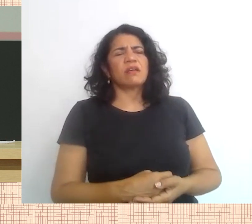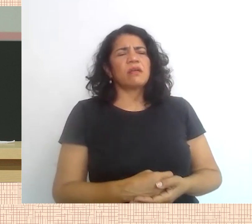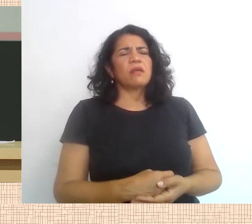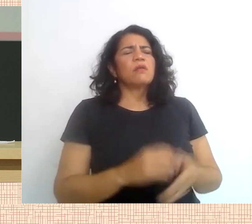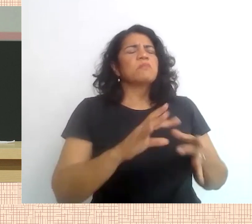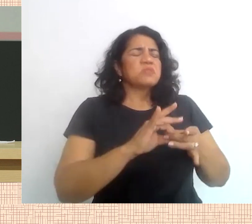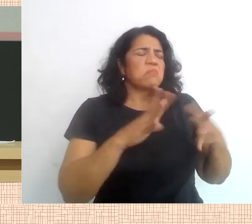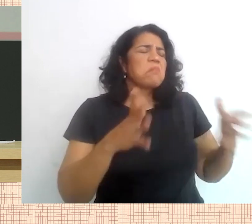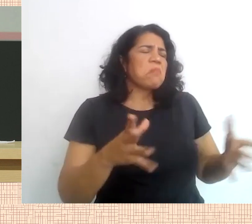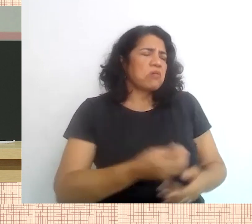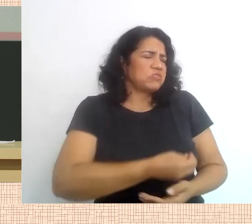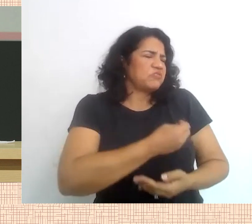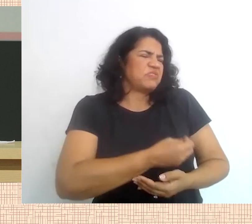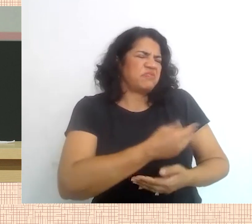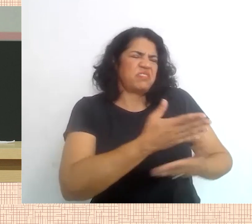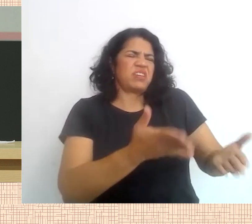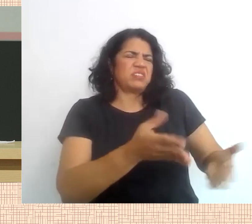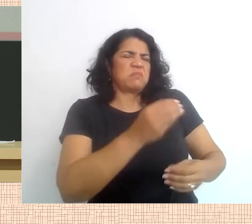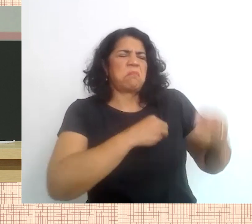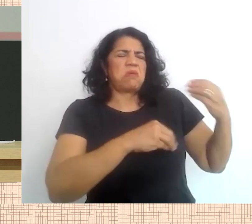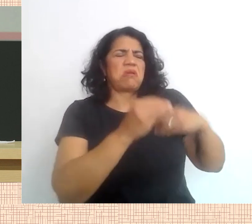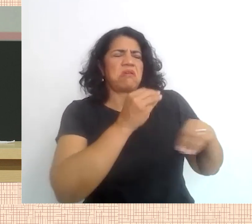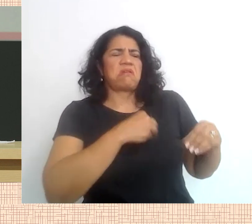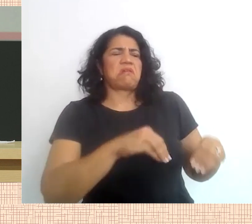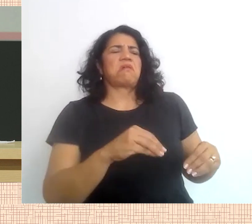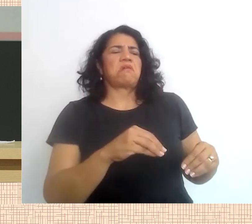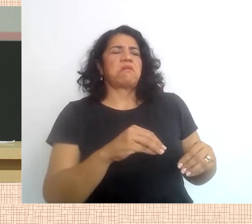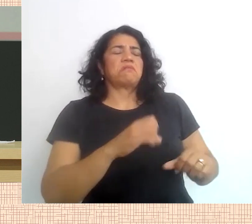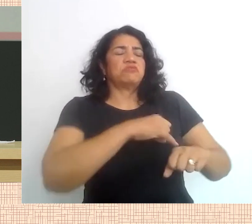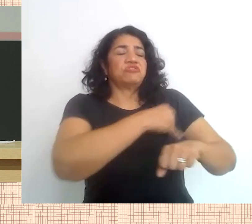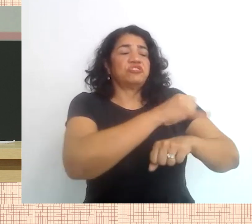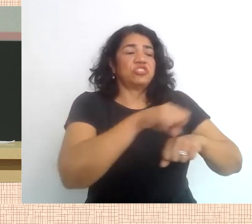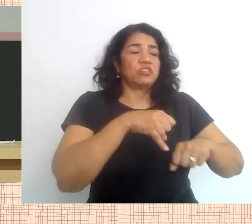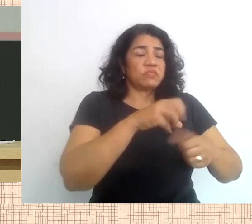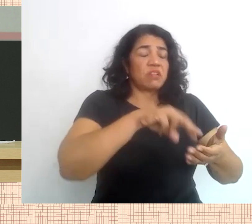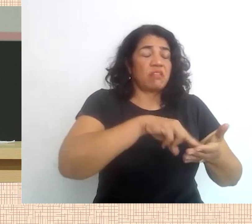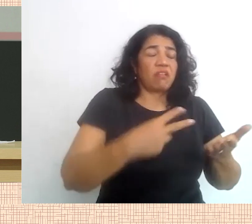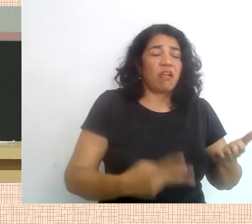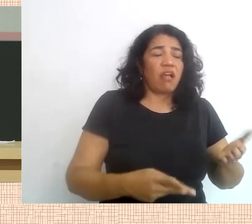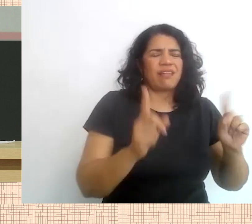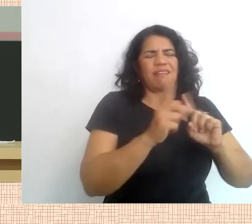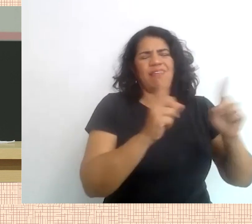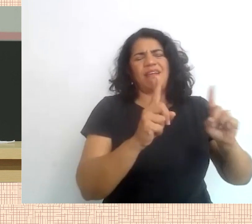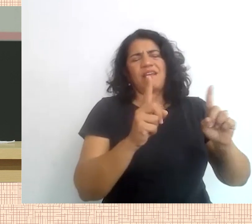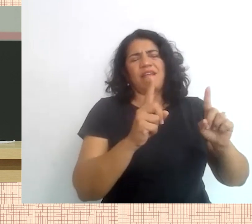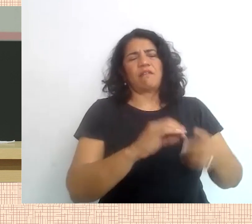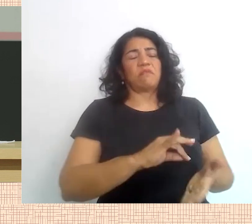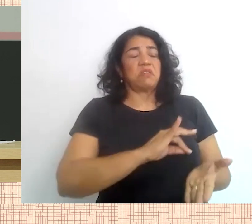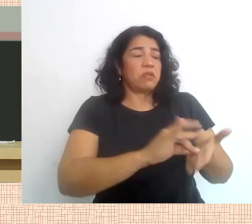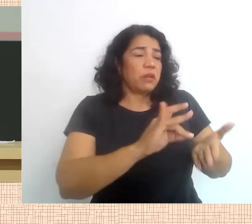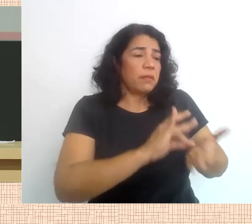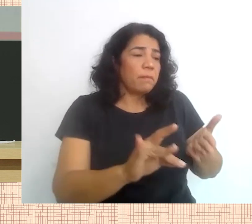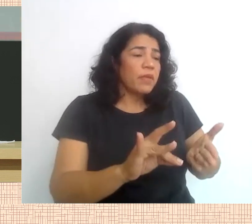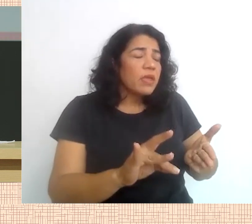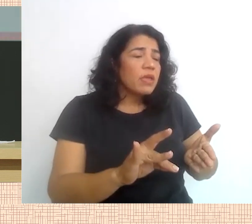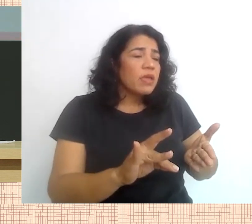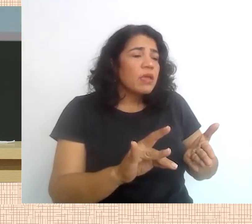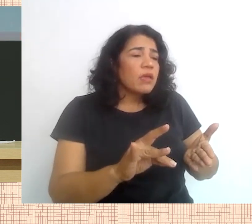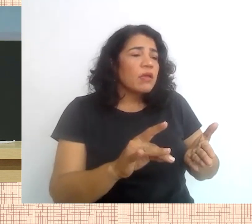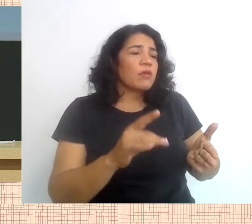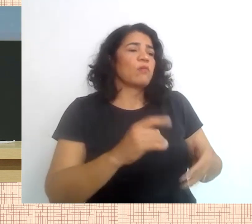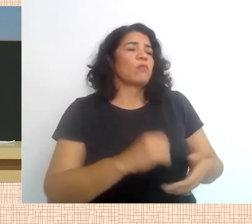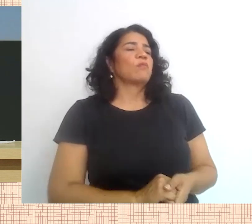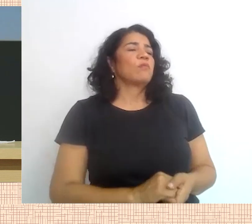Deus com poder. A mim, o menor de todos os santos, me foi dada esta graça de pregar